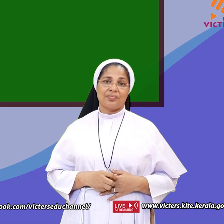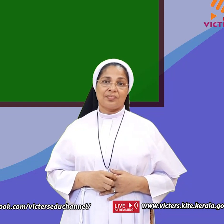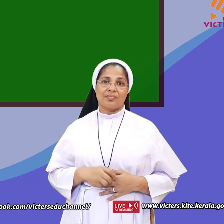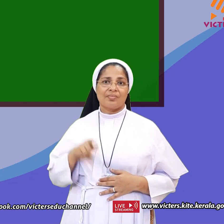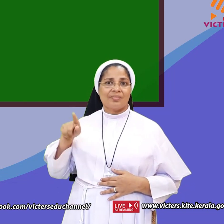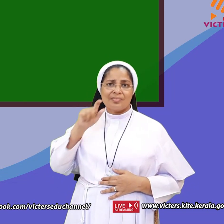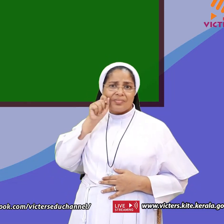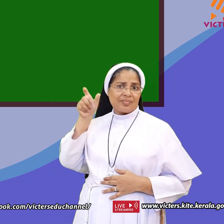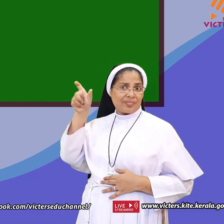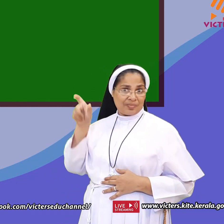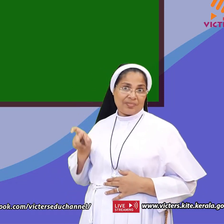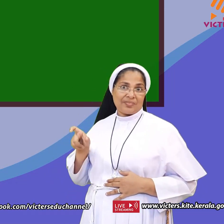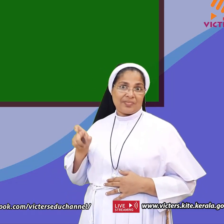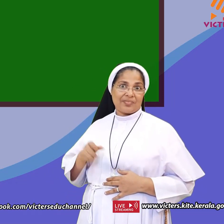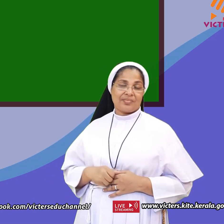രാംഗ്വാൾ രാമിനെ